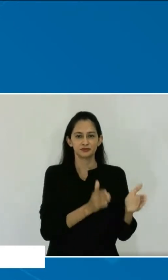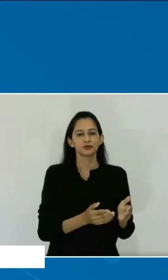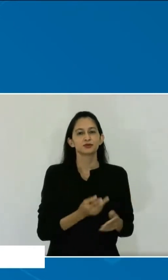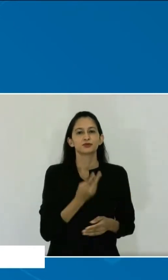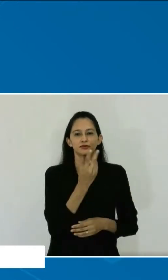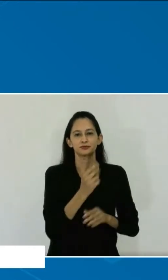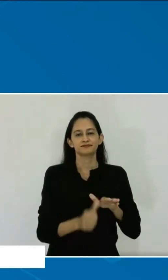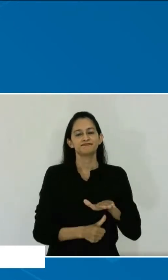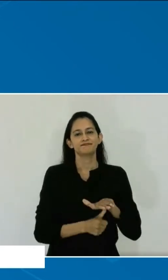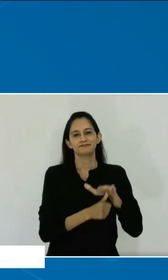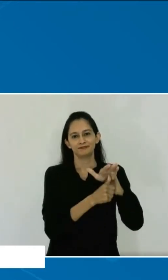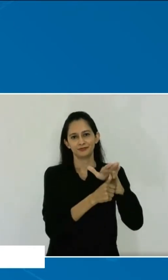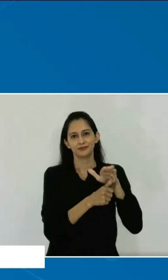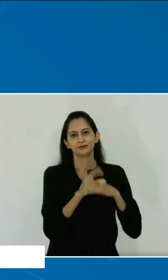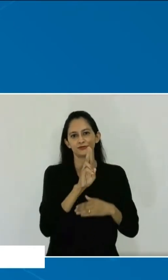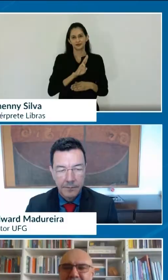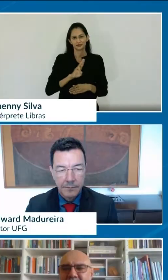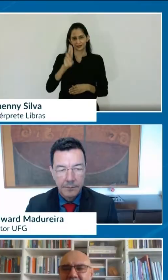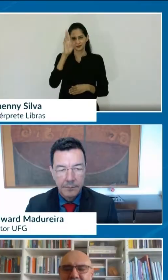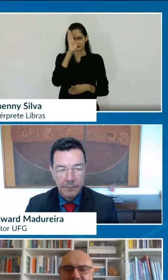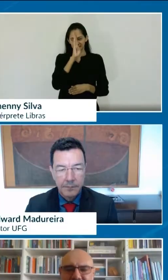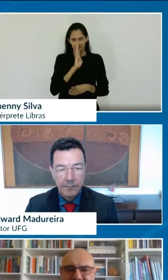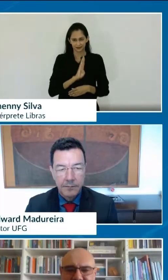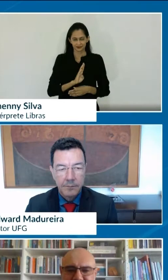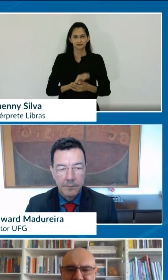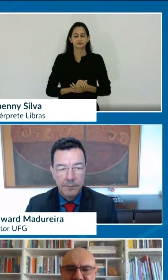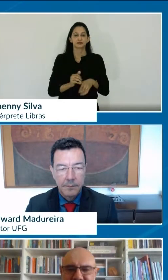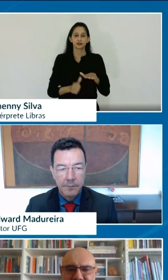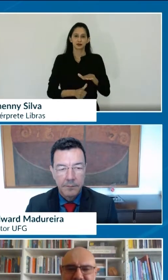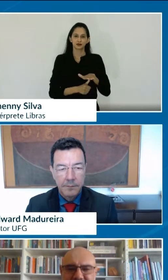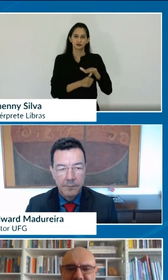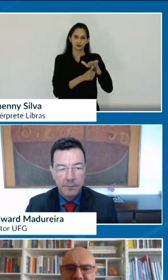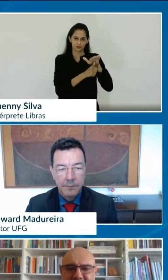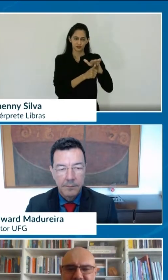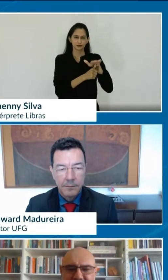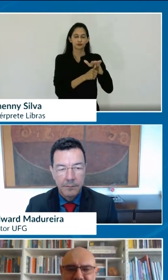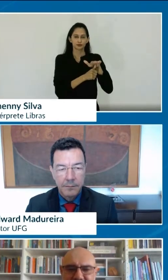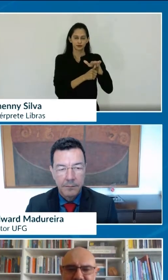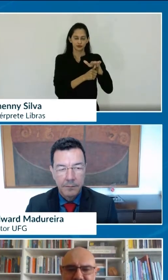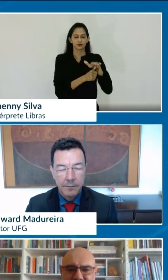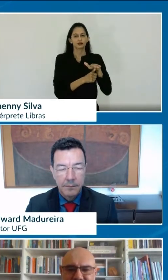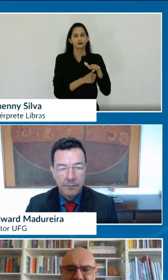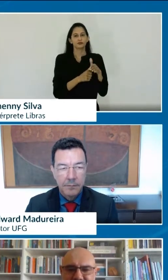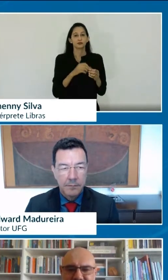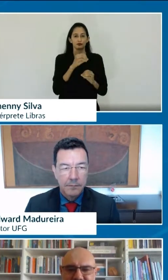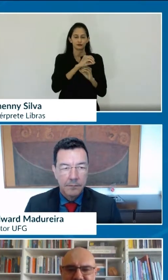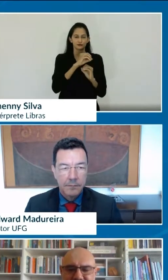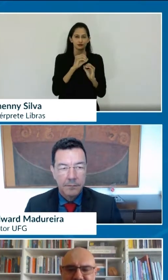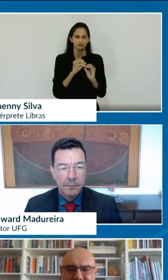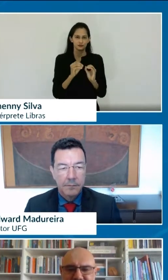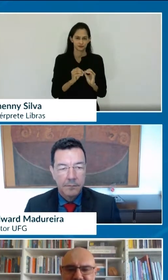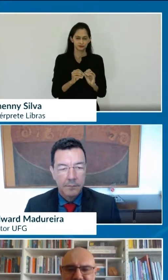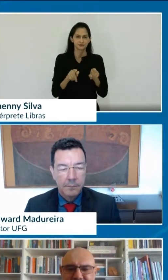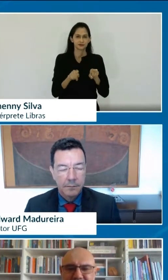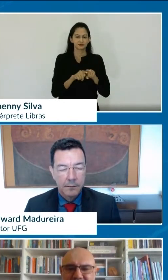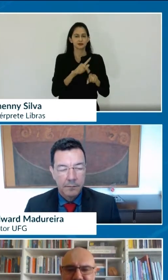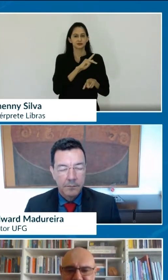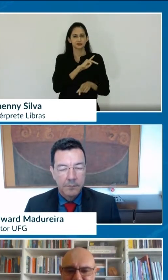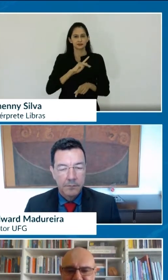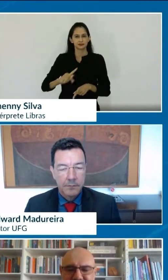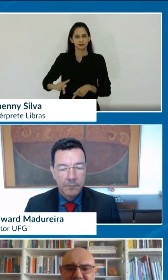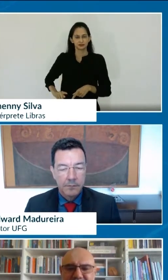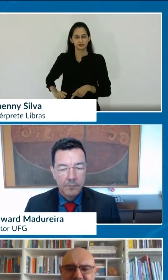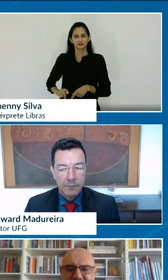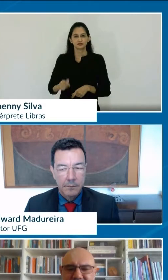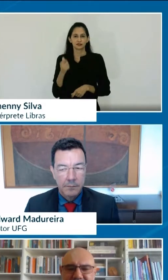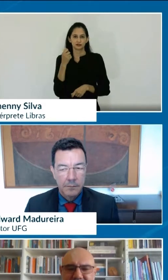de universidades federais brasileiras. Claro, o reitor da Universidade Federal de Goiás e presidente da Associação Nacional